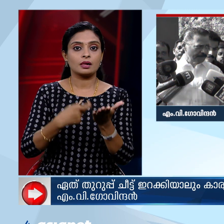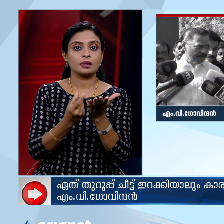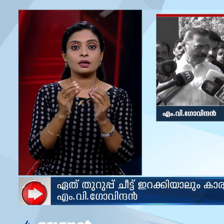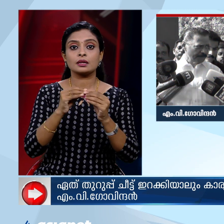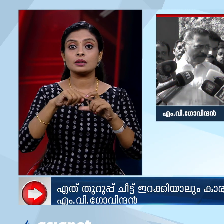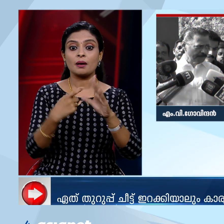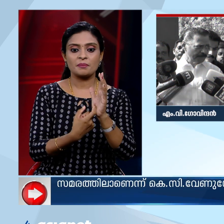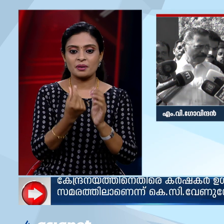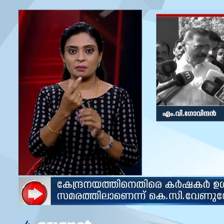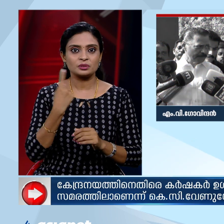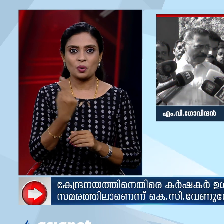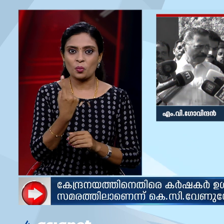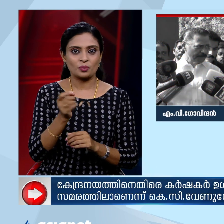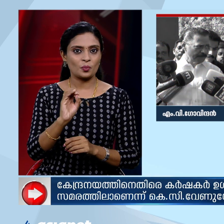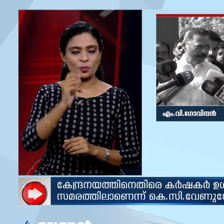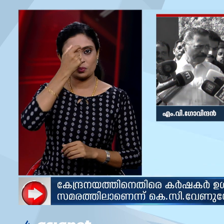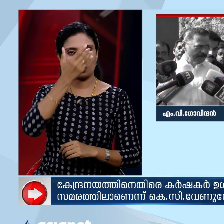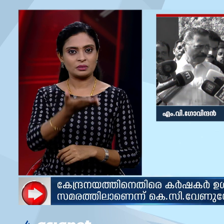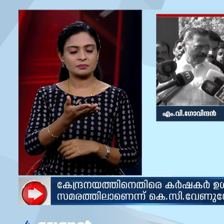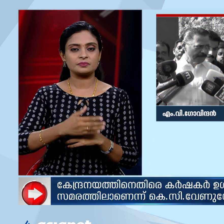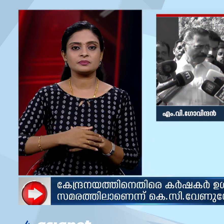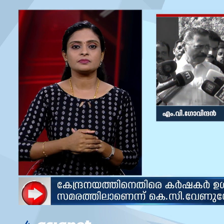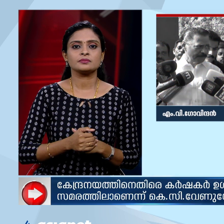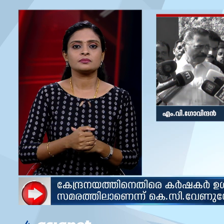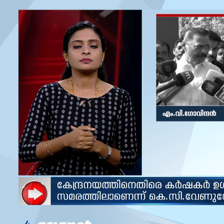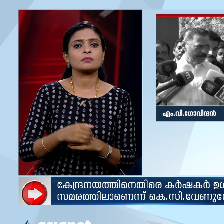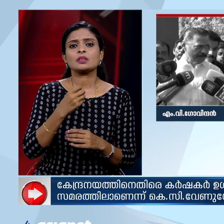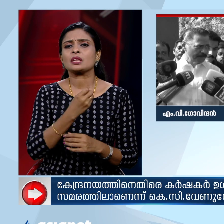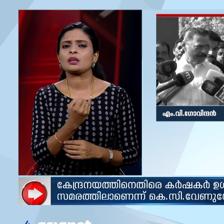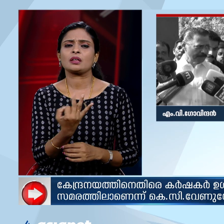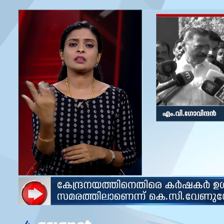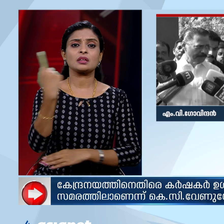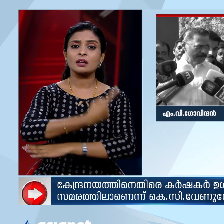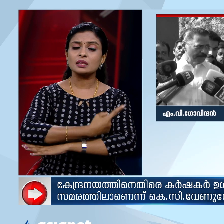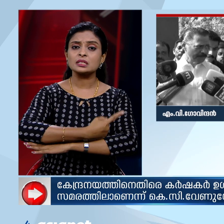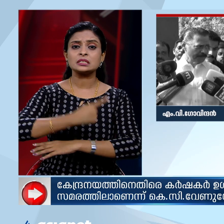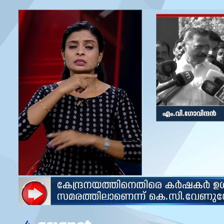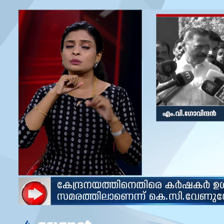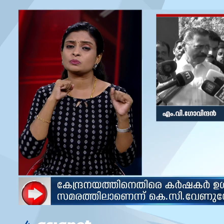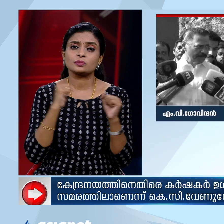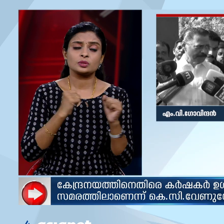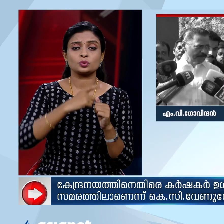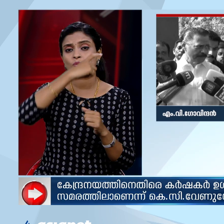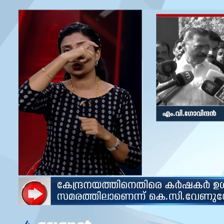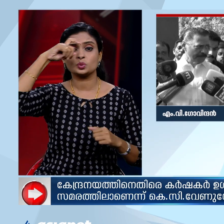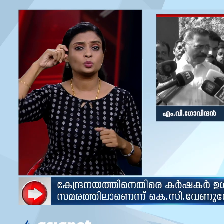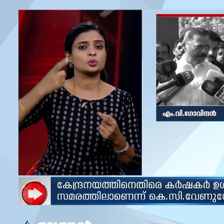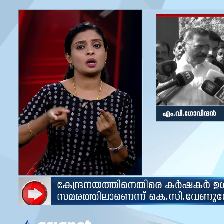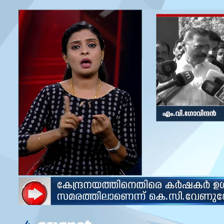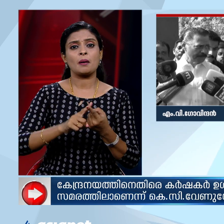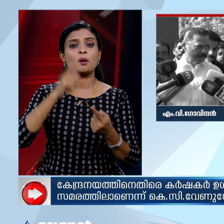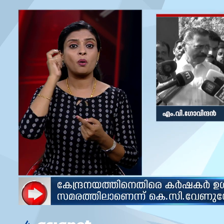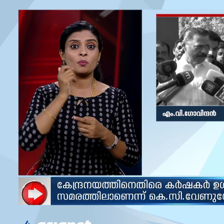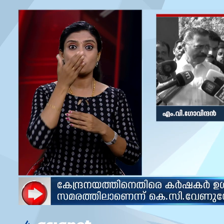പ്രശ്നം. കേന്ദ്രമന്ത്രിയുടെ മുന്നിൽ കർഷകന്റെ നെഞ്ചത്തിട്ട് കയറിയത്, എത്ര നാള് മഞ്ഞും ചൂടും കൊണ്ടിട്ട് ആ കർഷകൻ 6 മാസം 8 മാസം കഴിഞ്ഞിട്ടില്ലേ